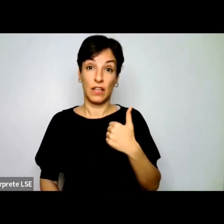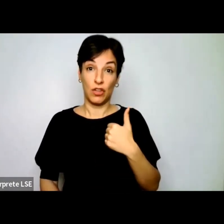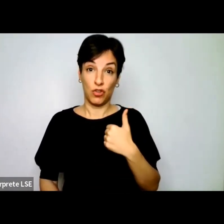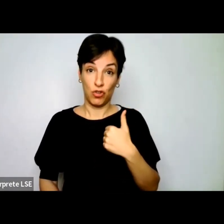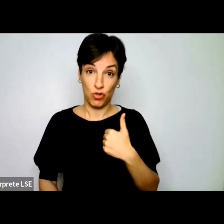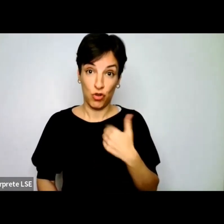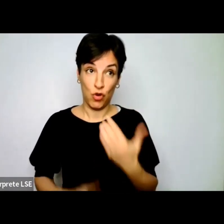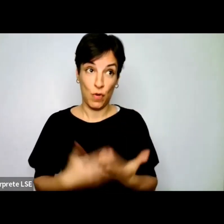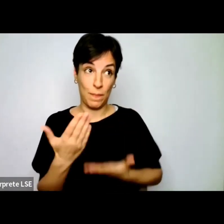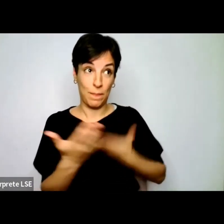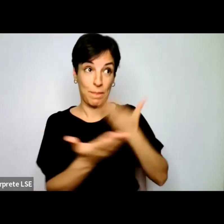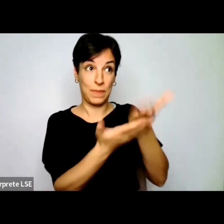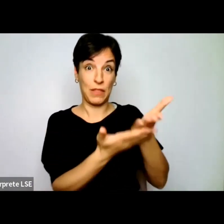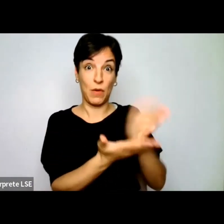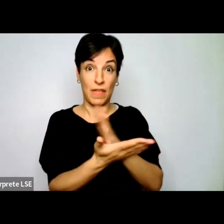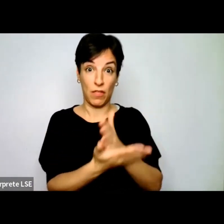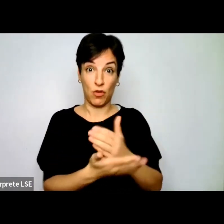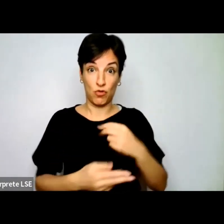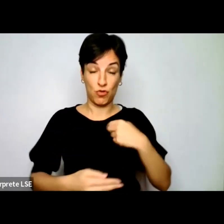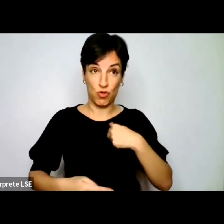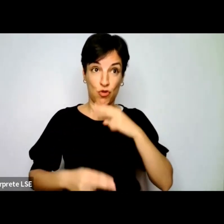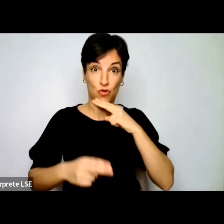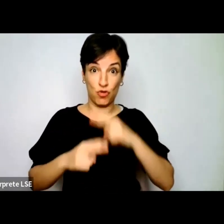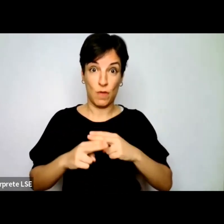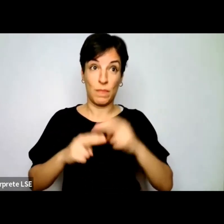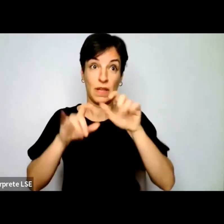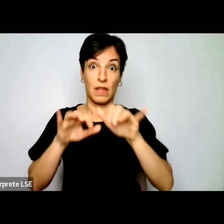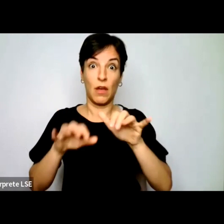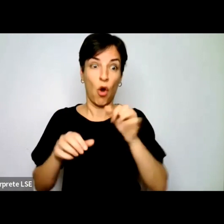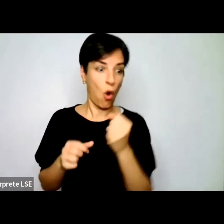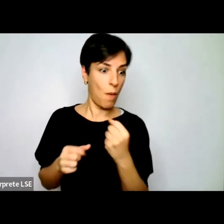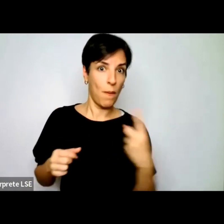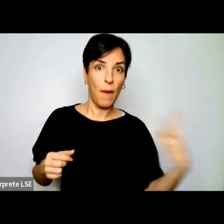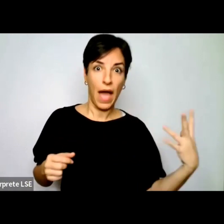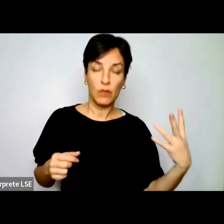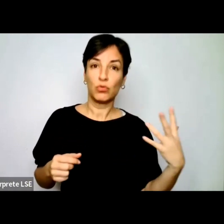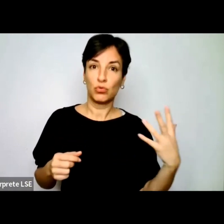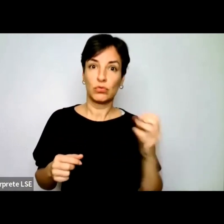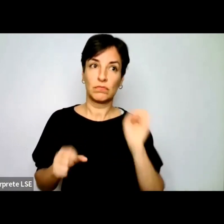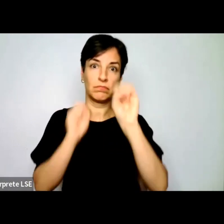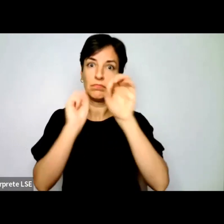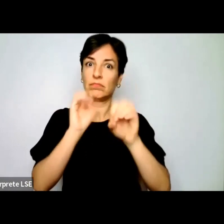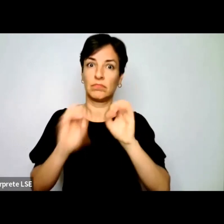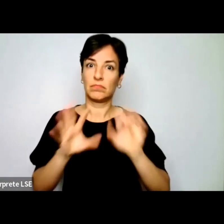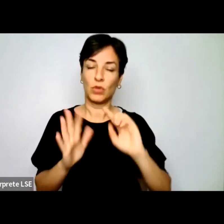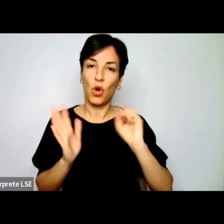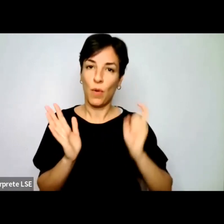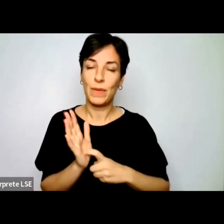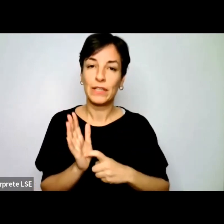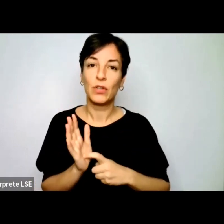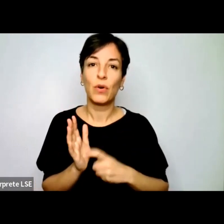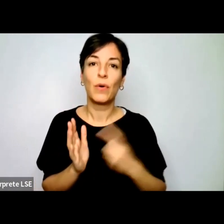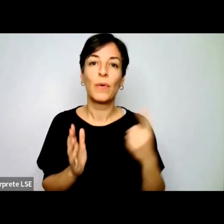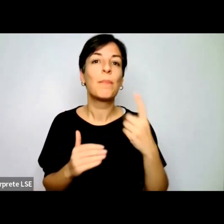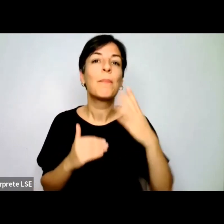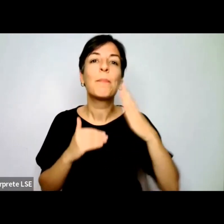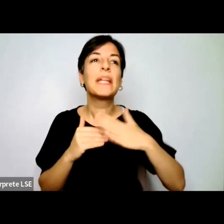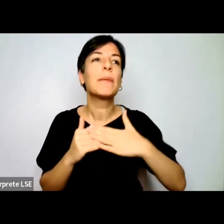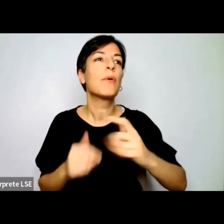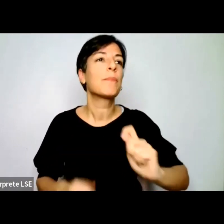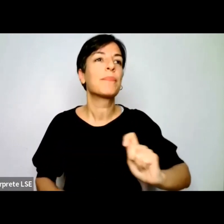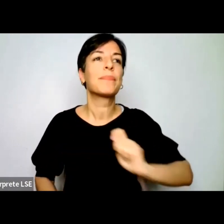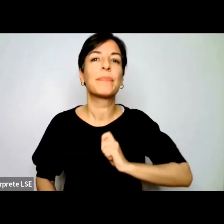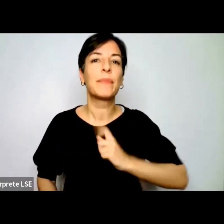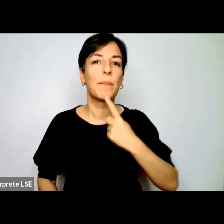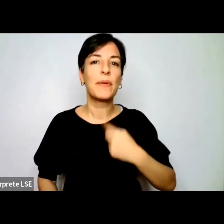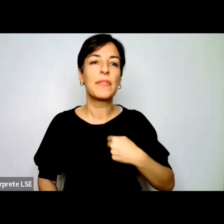partes solicitadas, porque pueden ser más de una. Como mínimo, sí que vamos a necesitar que nos deis un domicilio o un